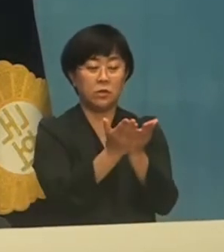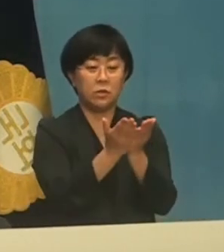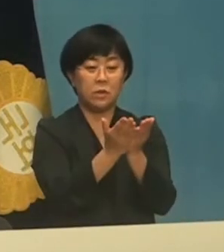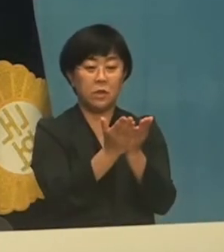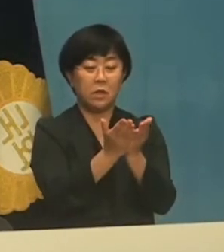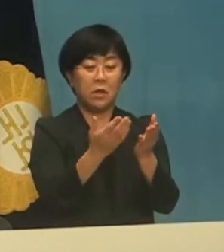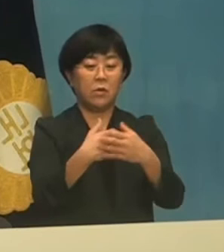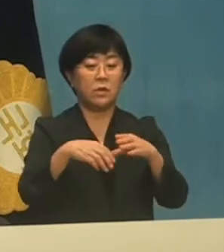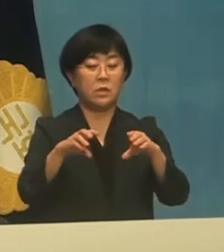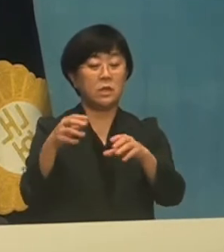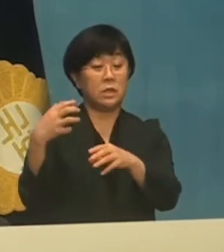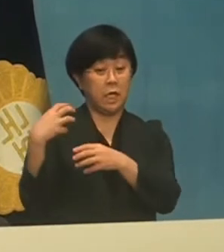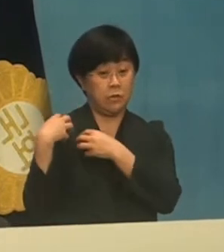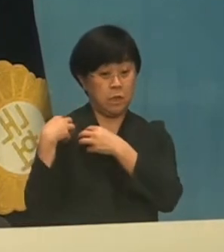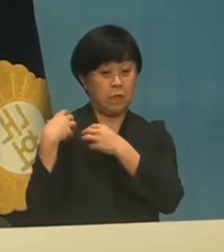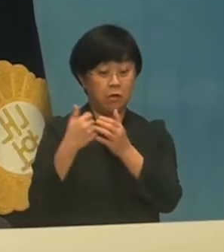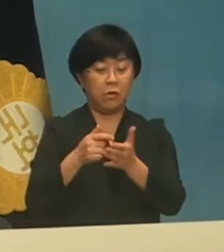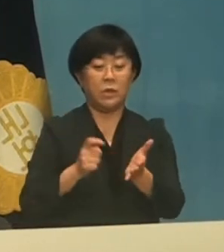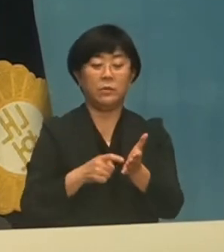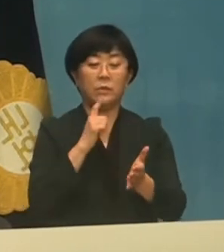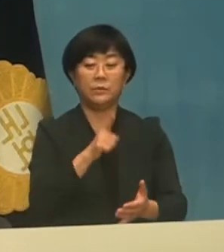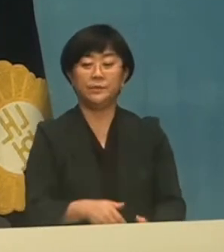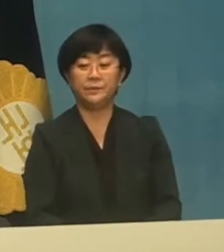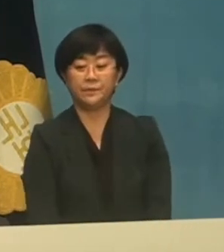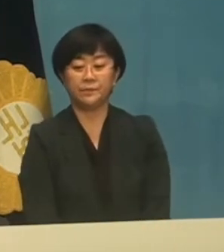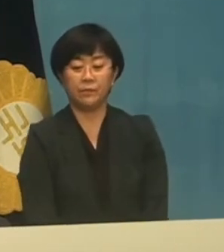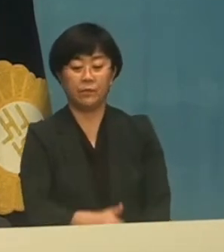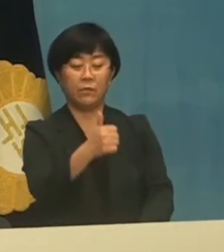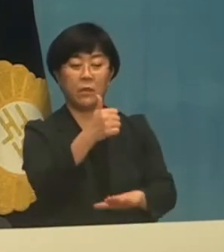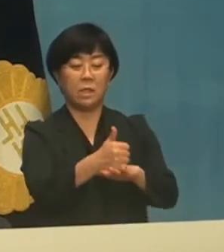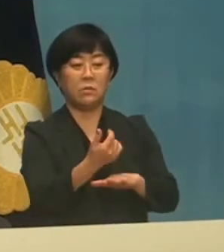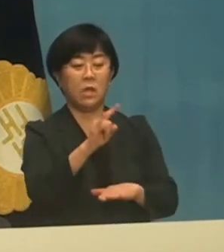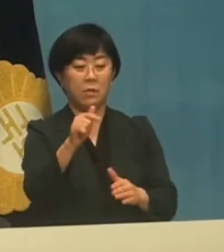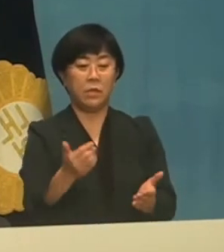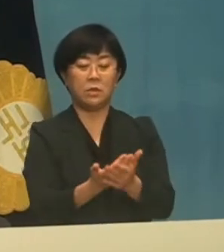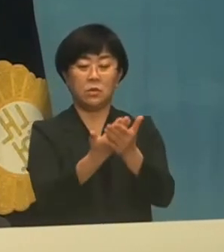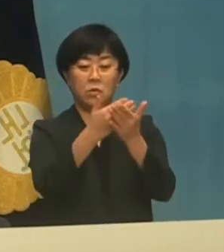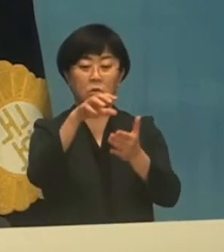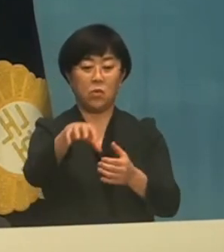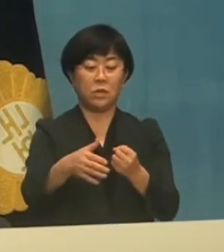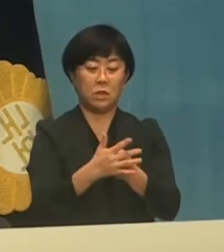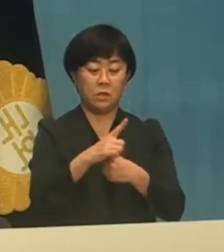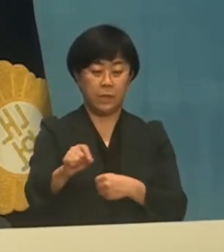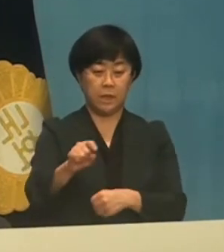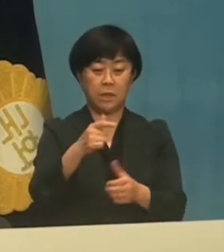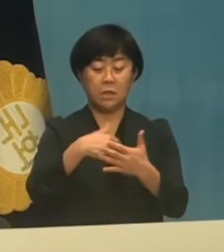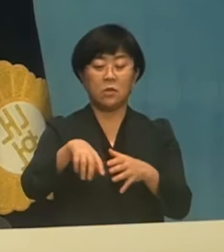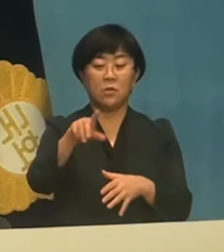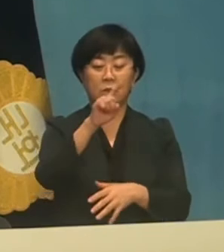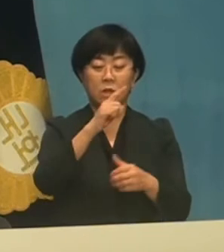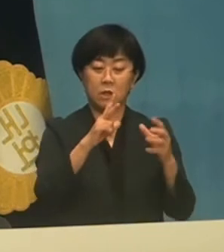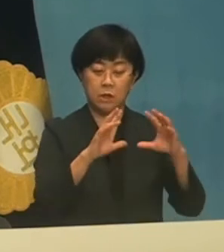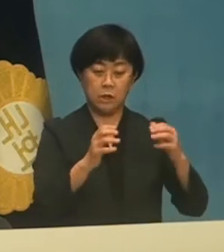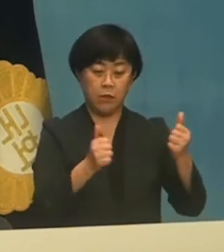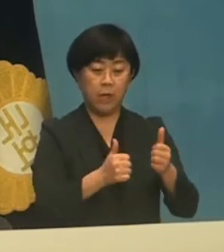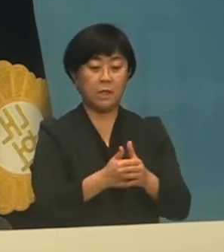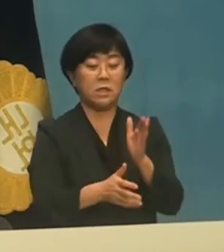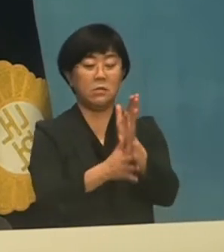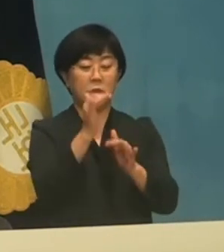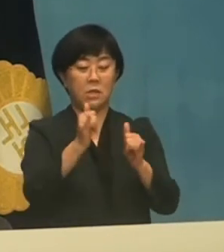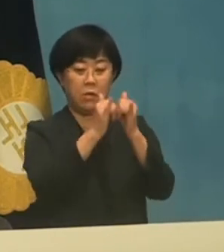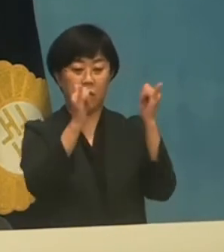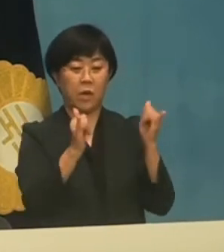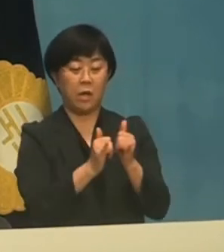비용을 책임지는 구조를 마련하기를 촉구합니다. 마지막으로 핵발전소 지역의 지방자치단체와 지방의회, 시민사회,